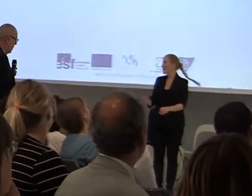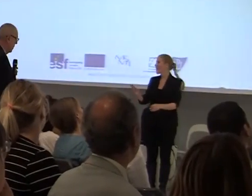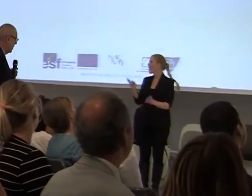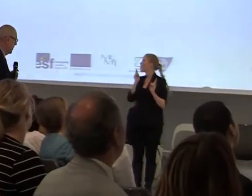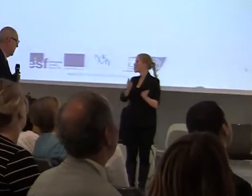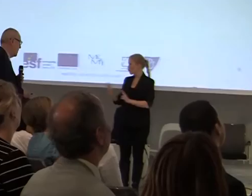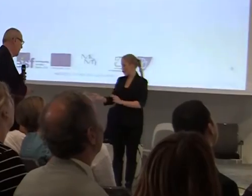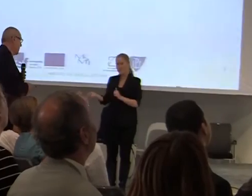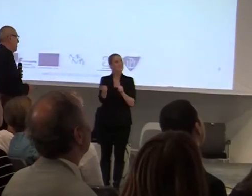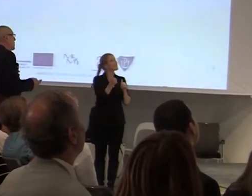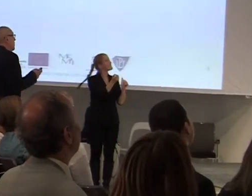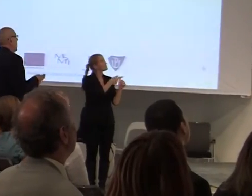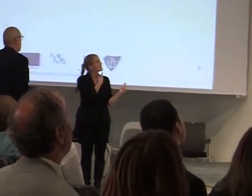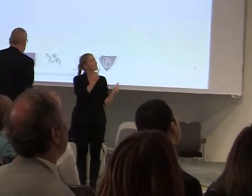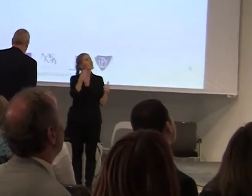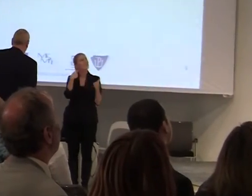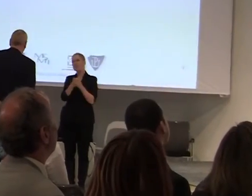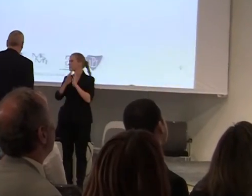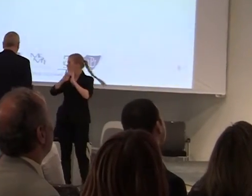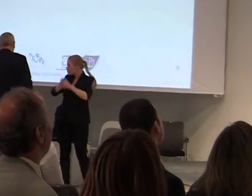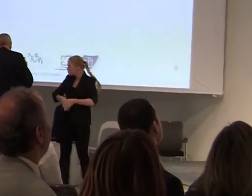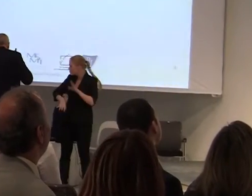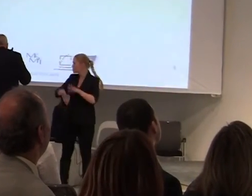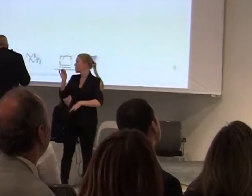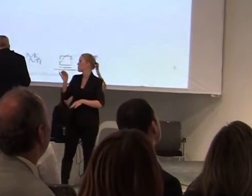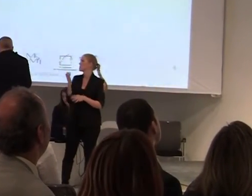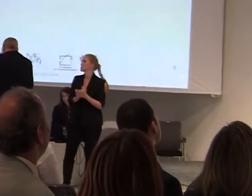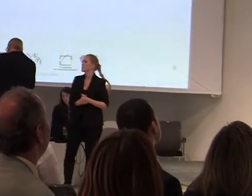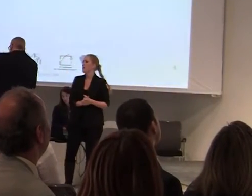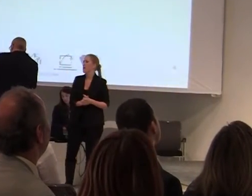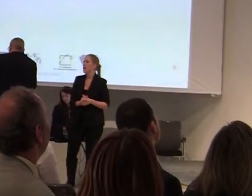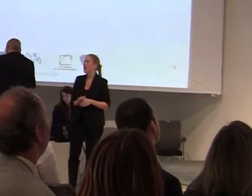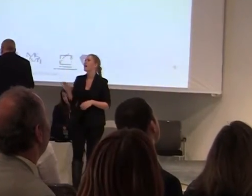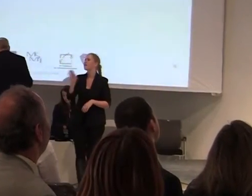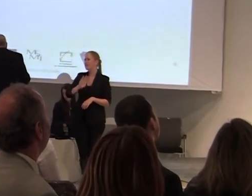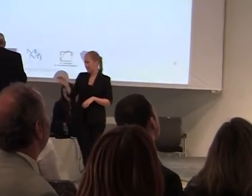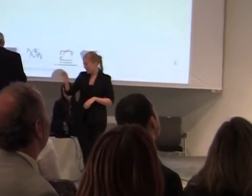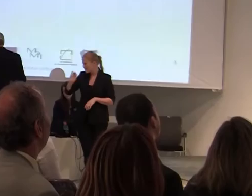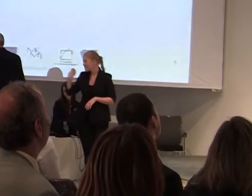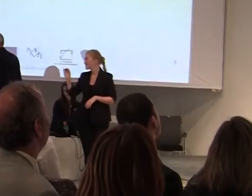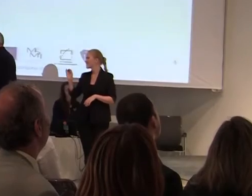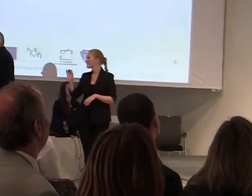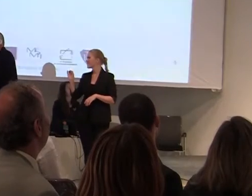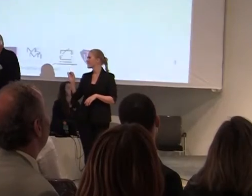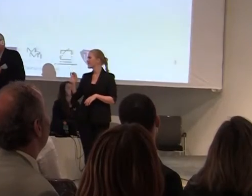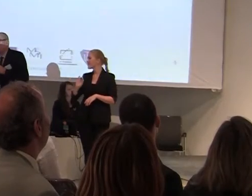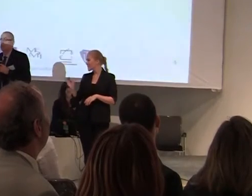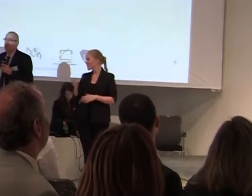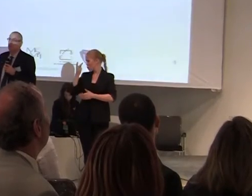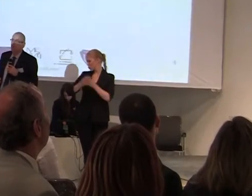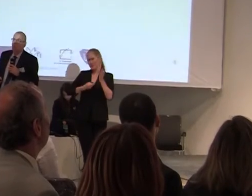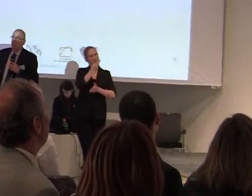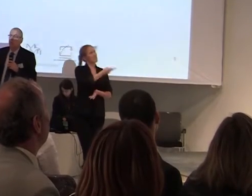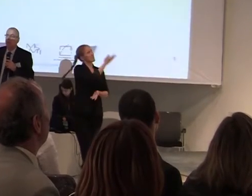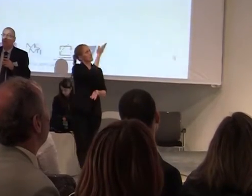diagnosticky speciálních vzdělávacích potřeb. Vy samozřejmě umíte číst, dokonce vidíte lépe než já, takže si to přečíst můžete. Já jenom řeknu jednu